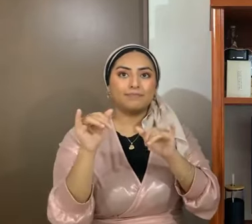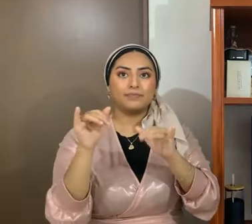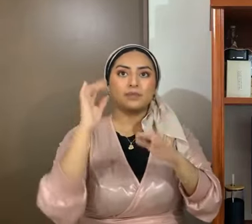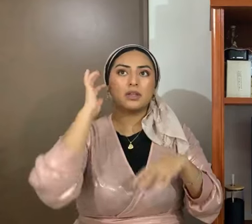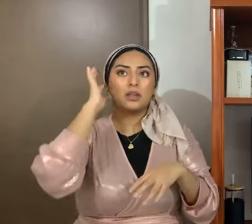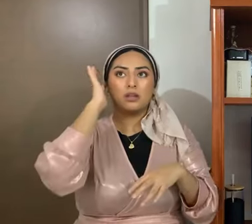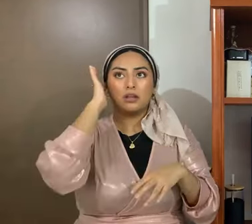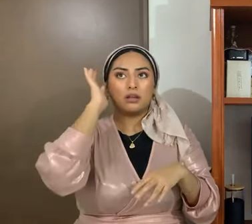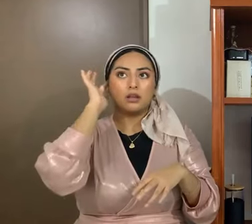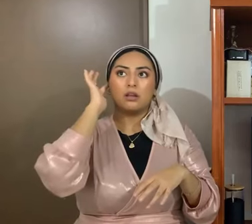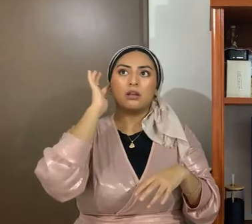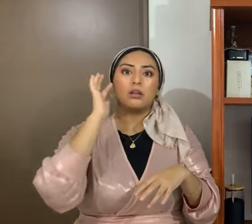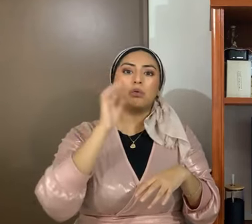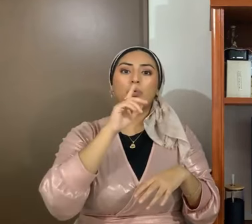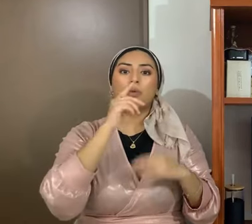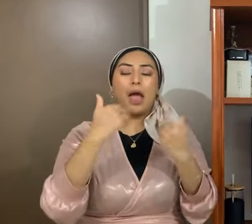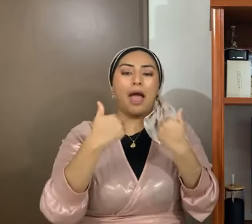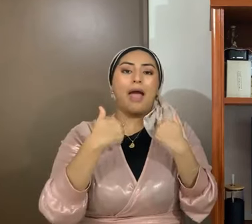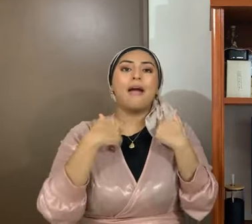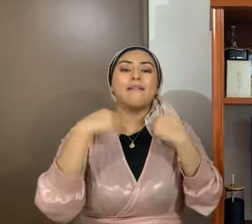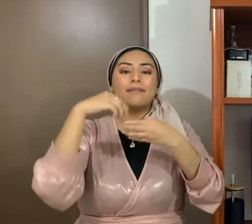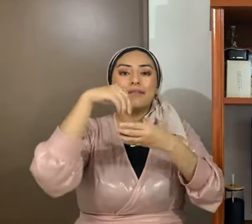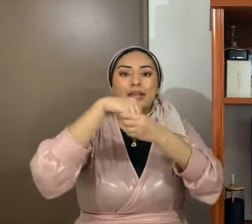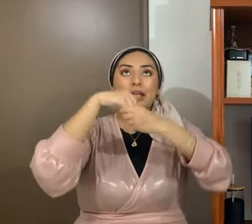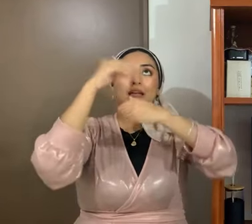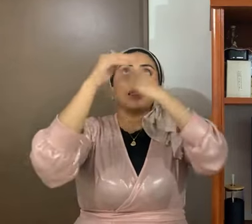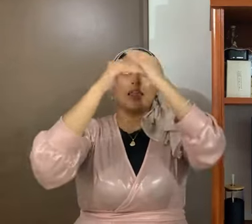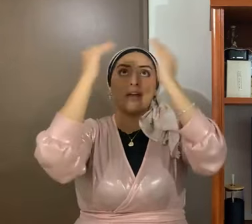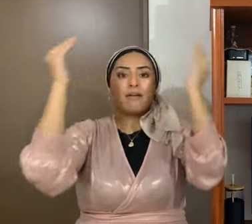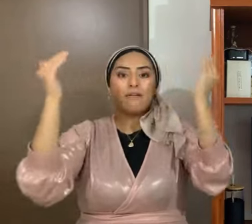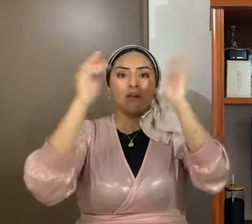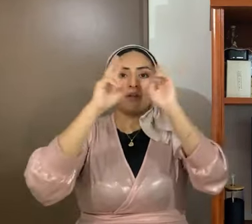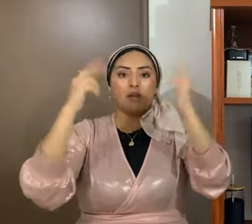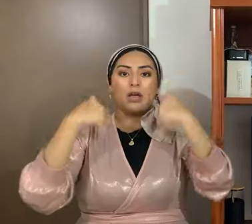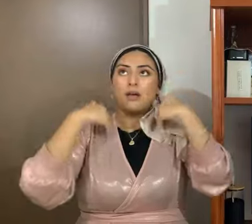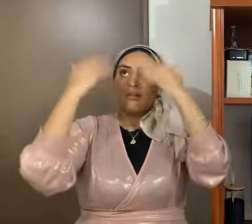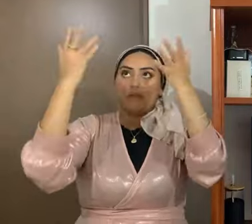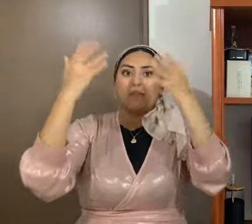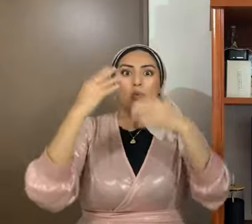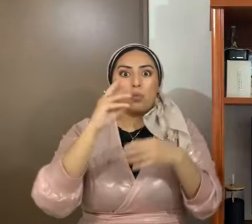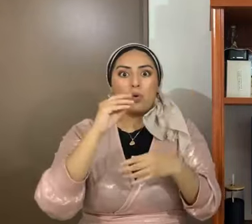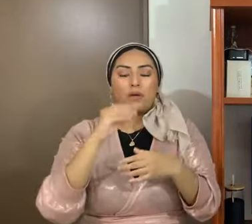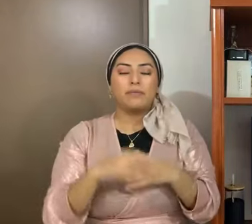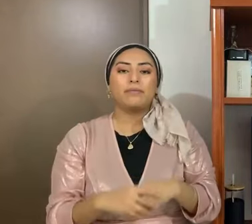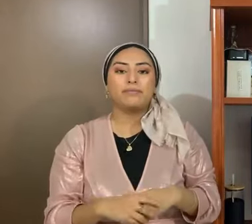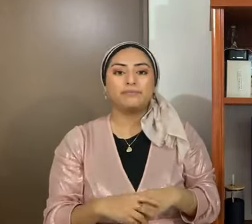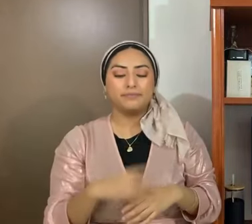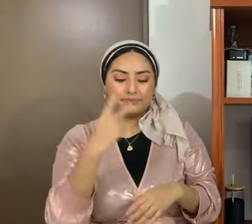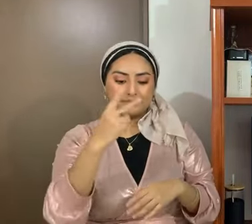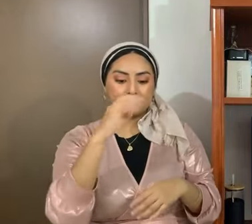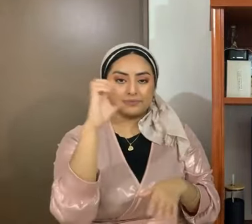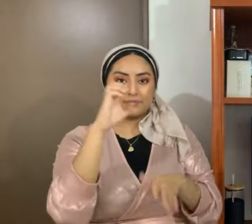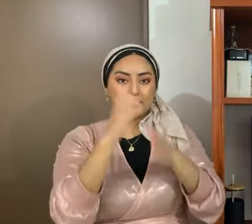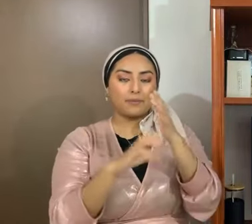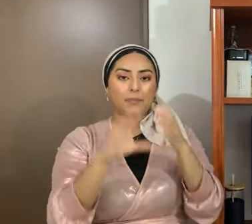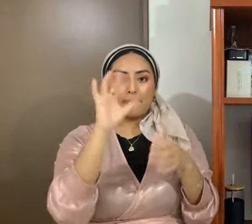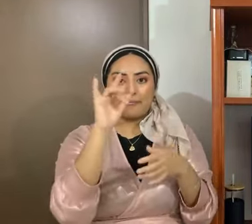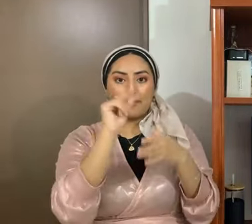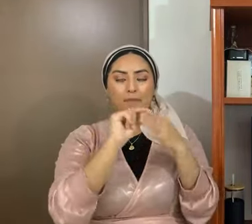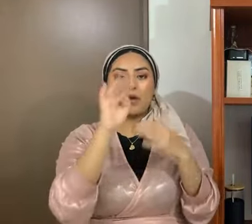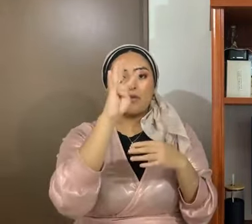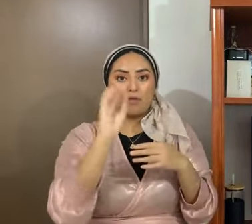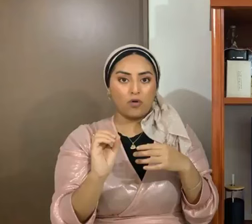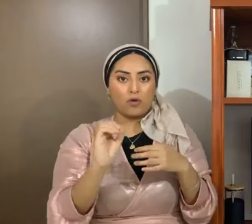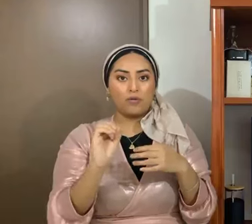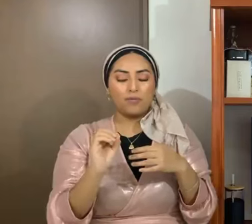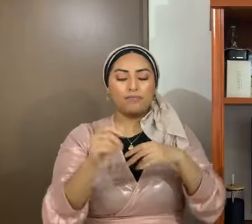modelo original que está en los cielos. ¡Qué tremendo! Sí, mire, vamos a Éxodo 25, verso 40.